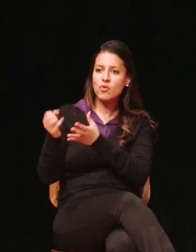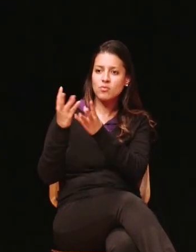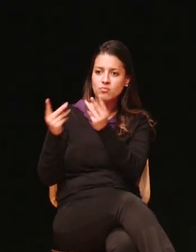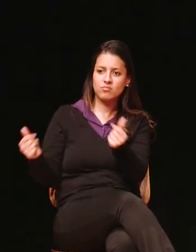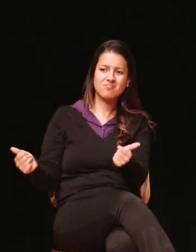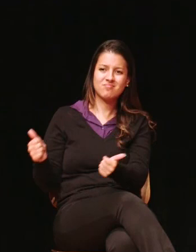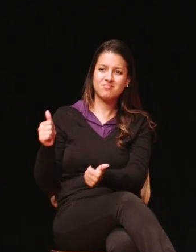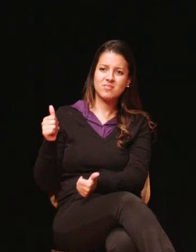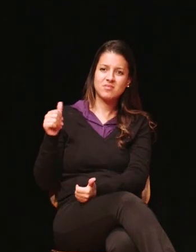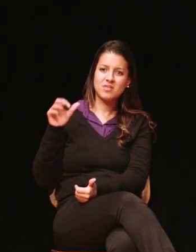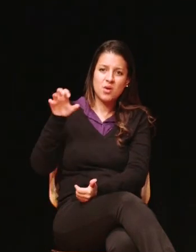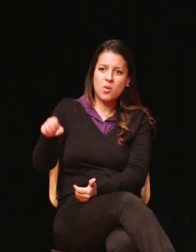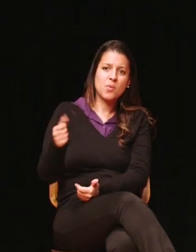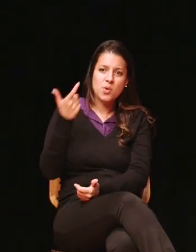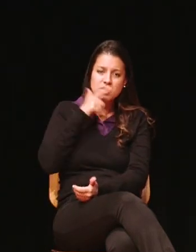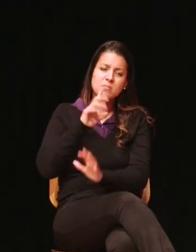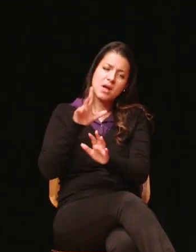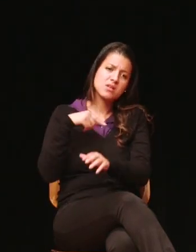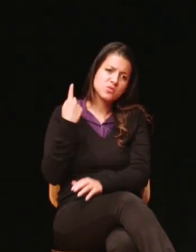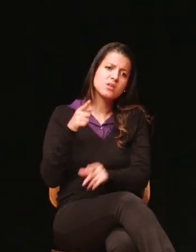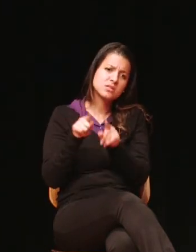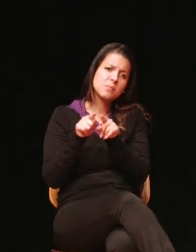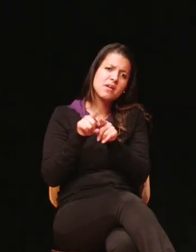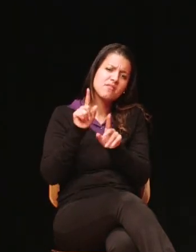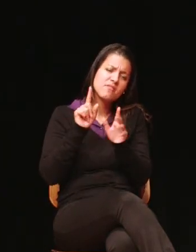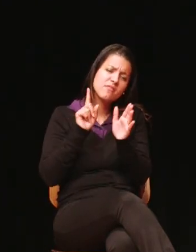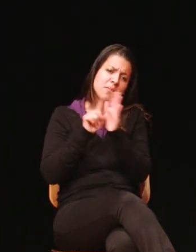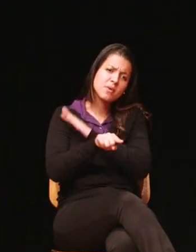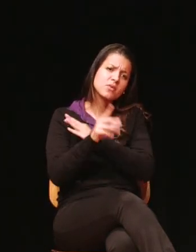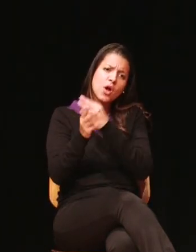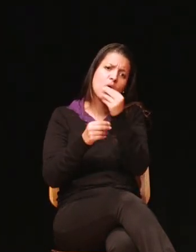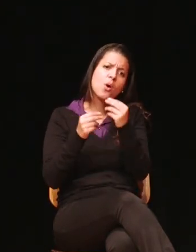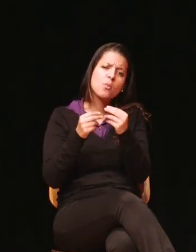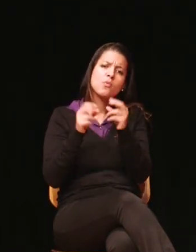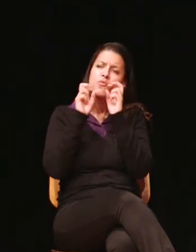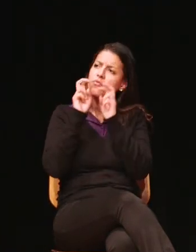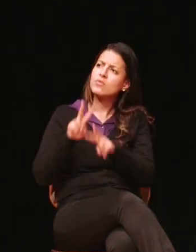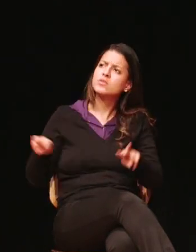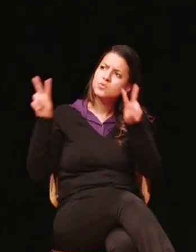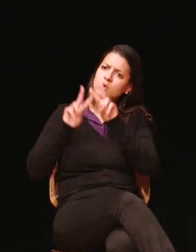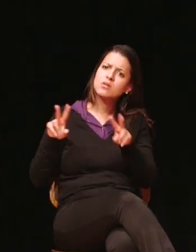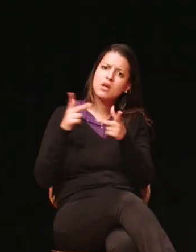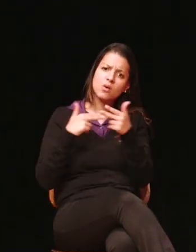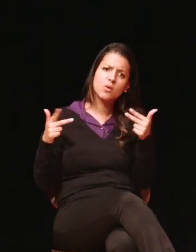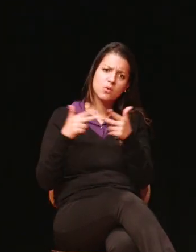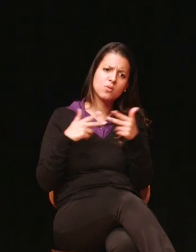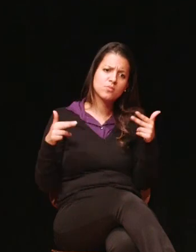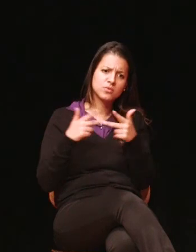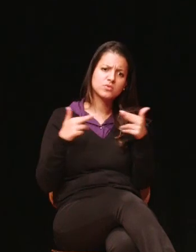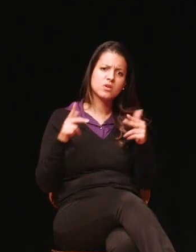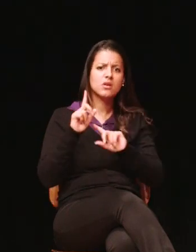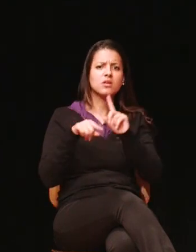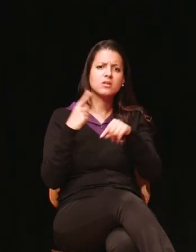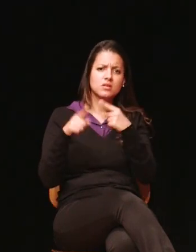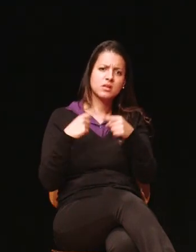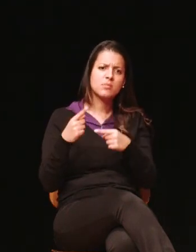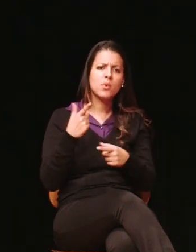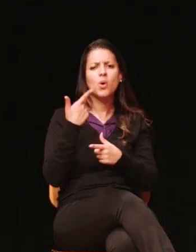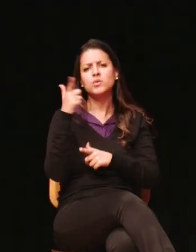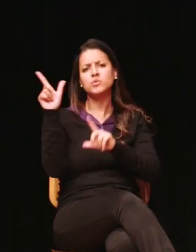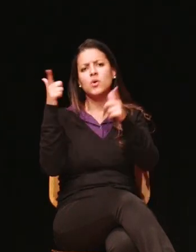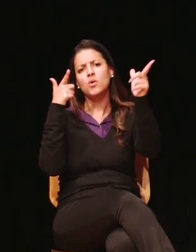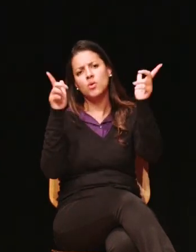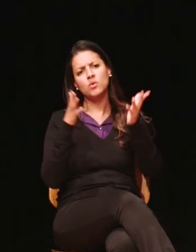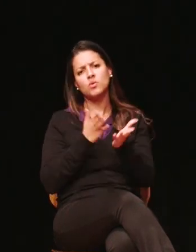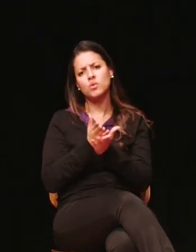vamos colocar perguntas a respeito da visualidade do objeto. Depois, repito, a gente pode fazer também outros